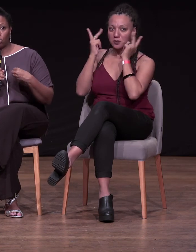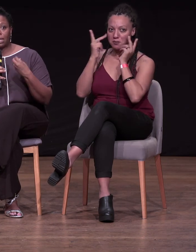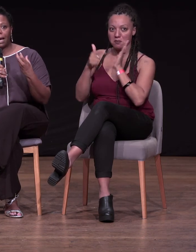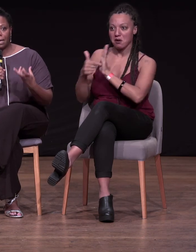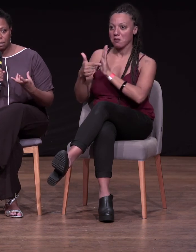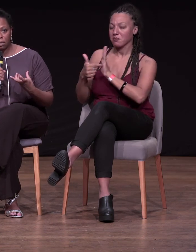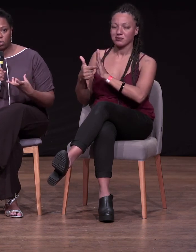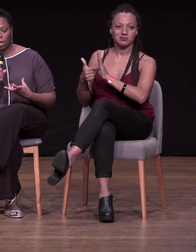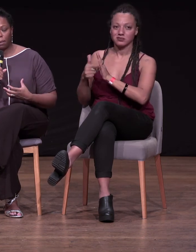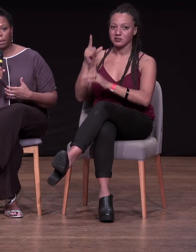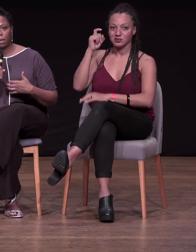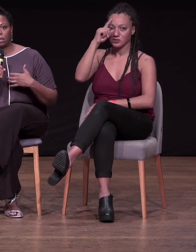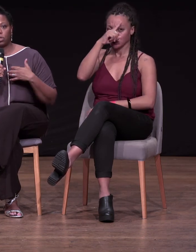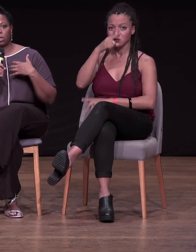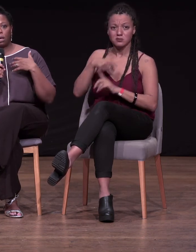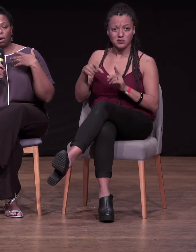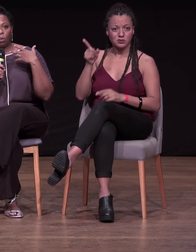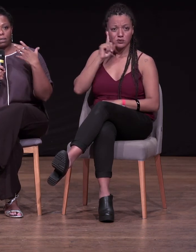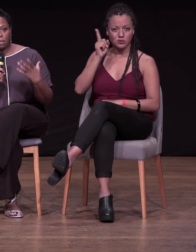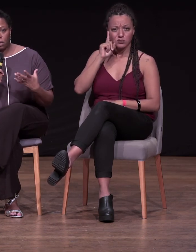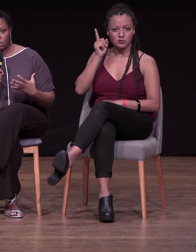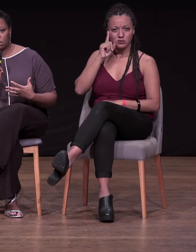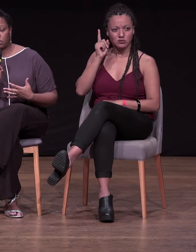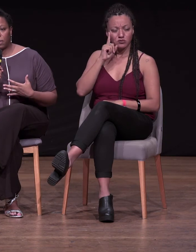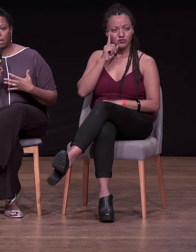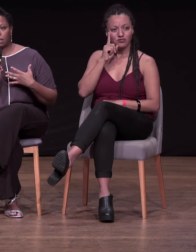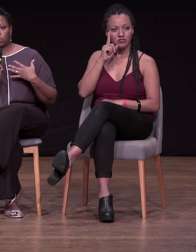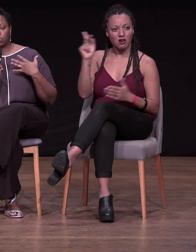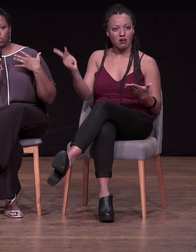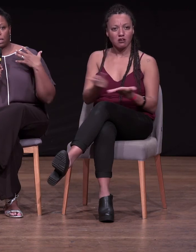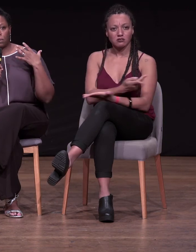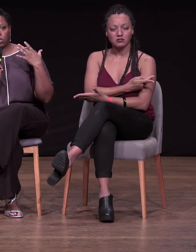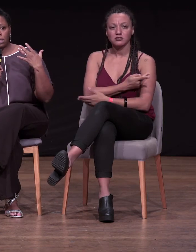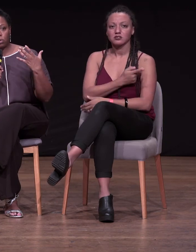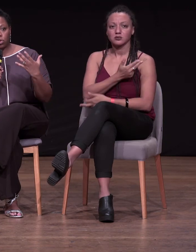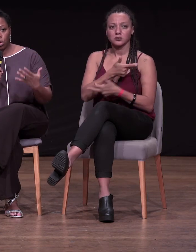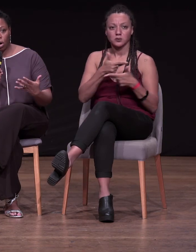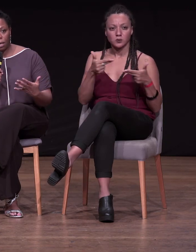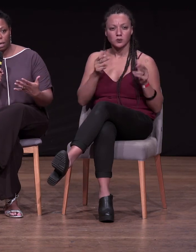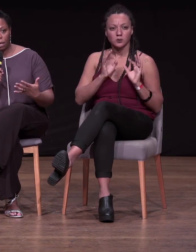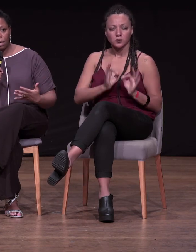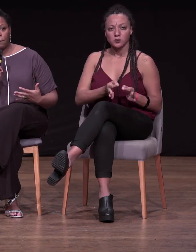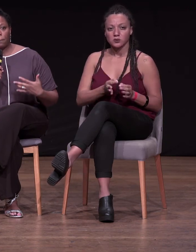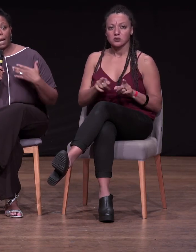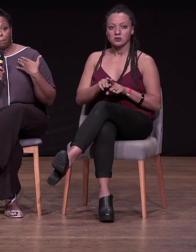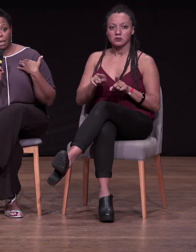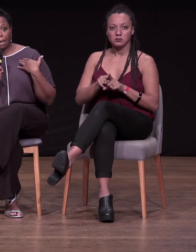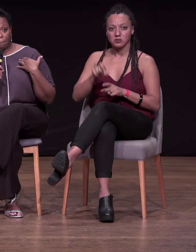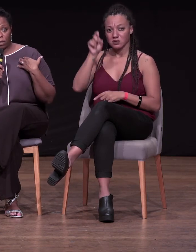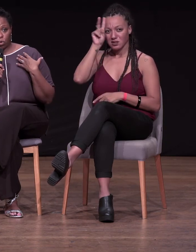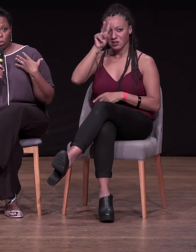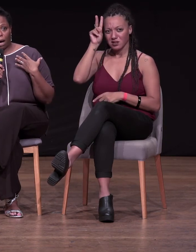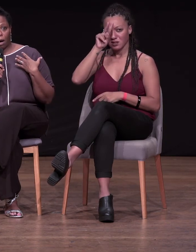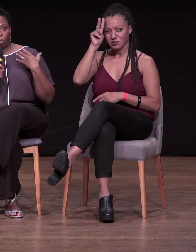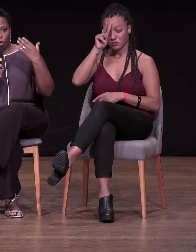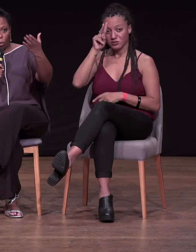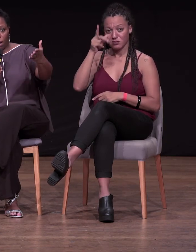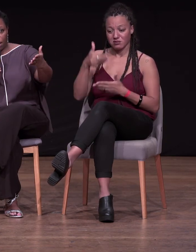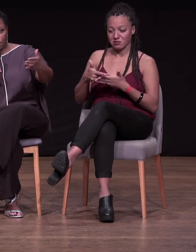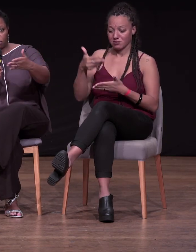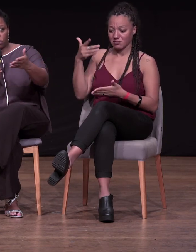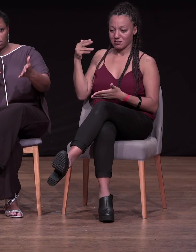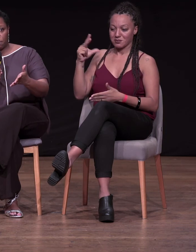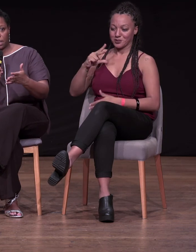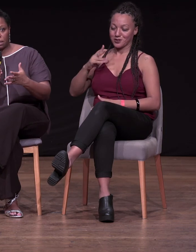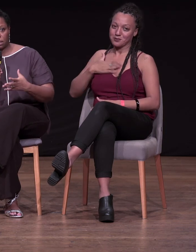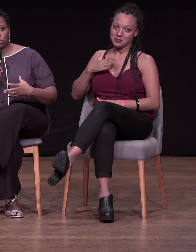que acontece diariamente, quais são esses pesos, em que medida a história, para mim, é pessoal, como